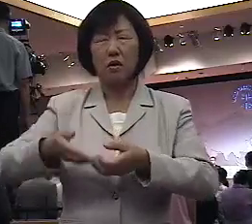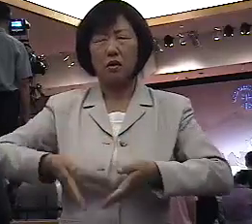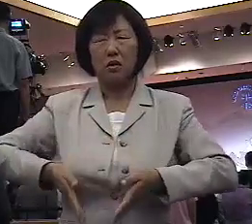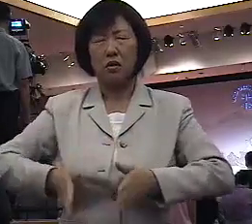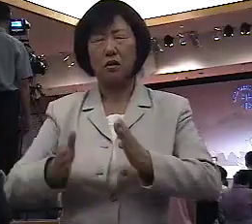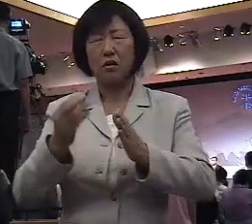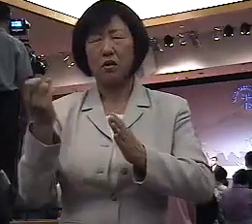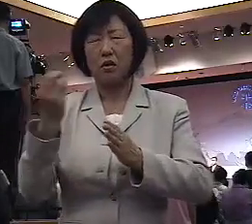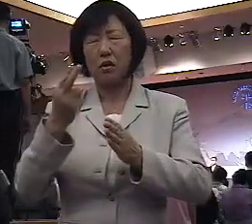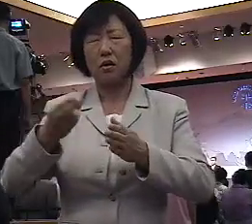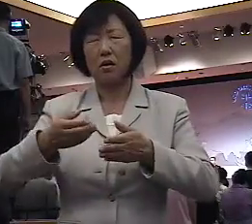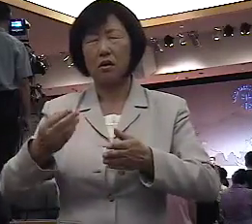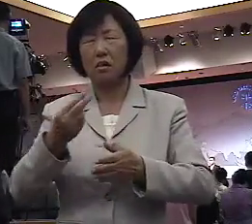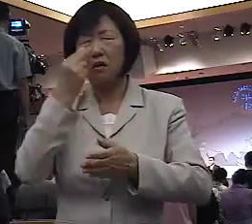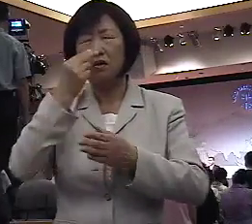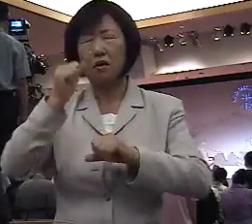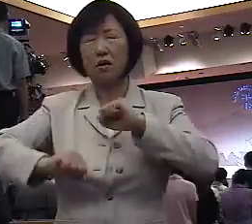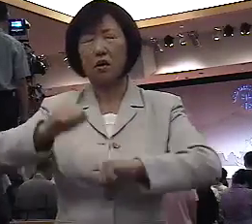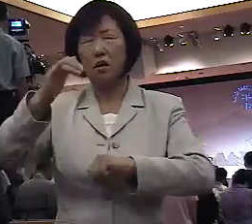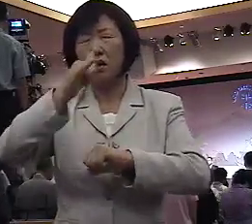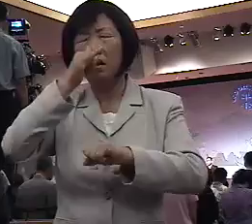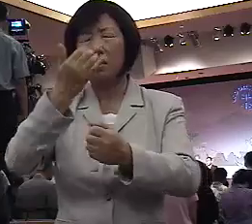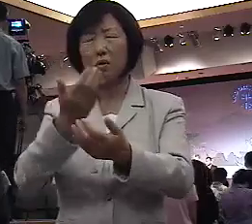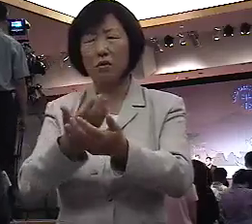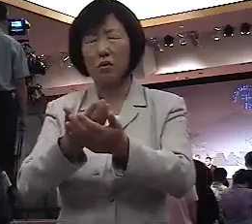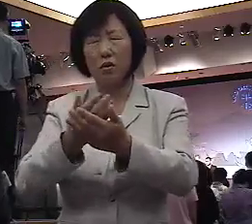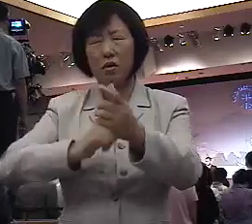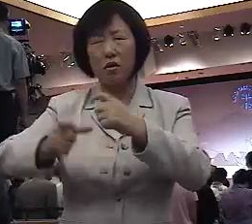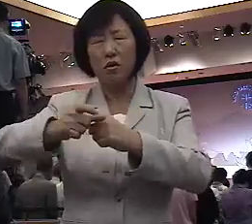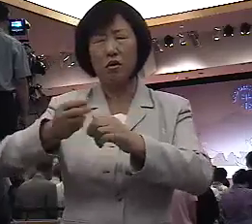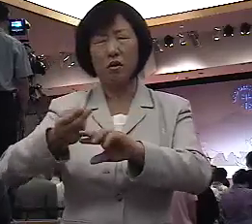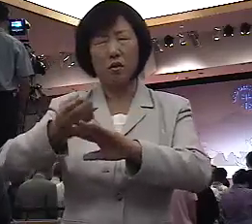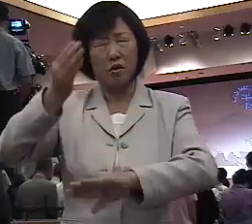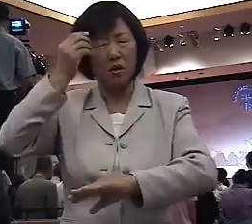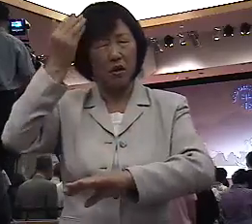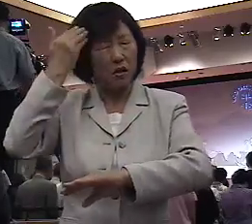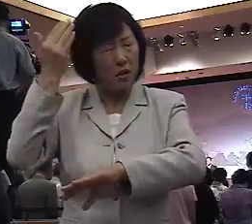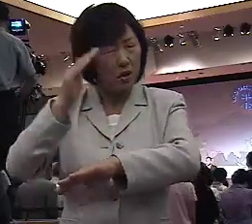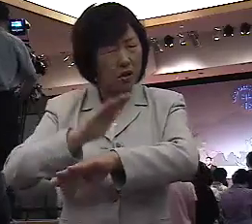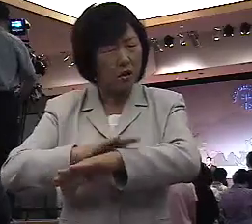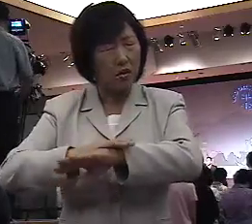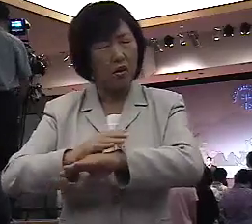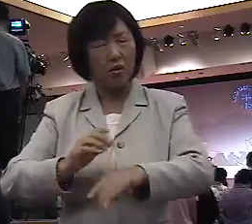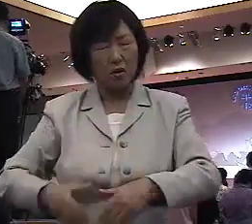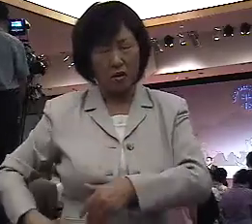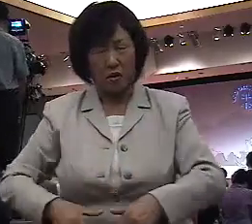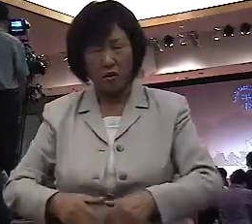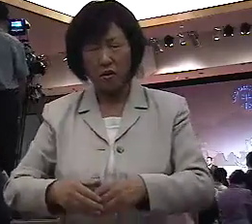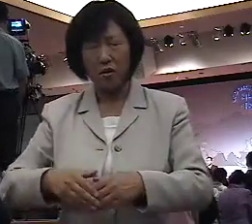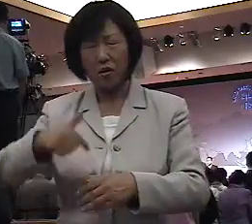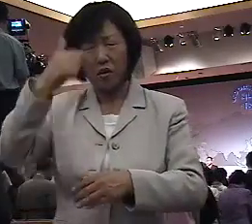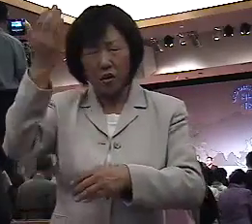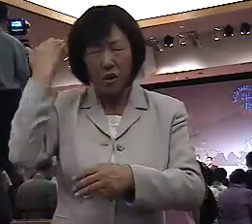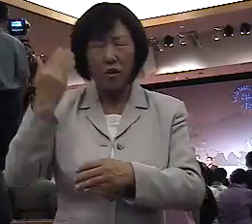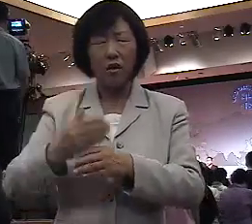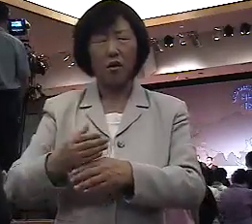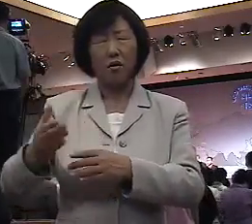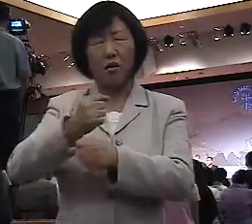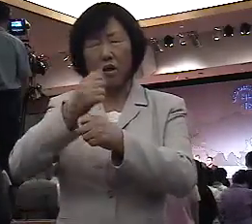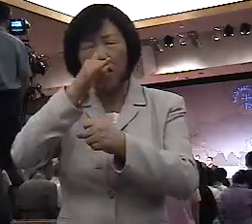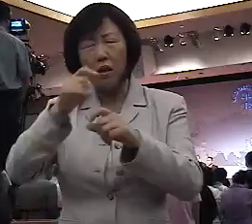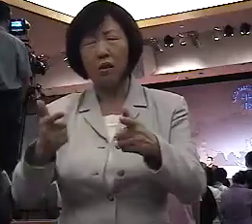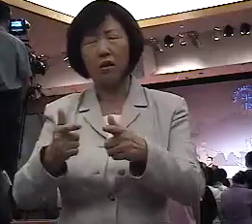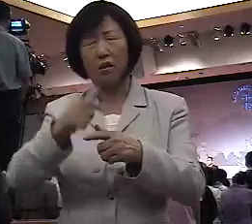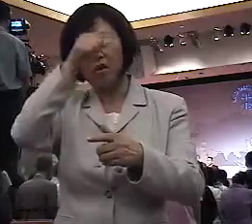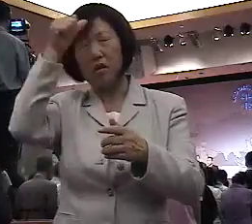재창조와 생명의 역사가 있게 하옵소서. 아멘. 더 이상 죄와 좌절, 구습에 묶여있는 인생이 아니라 교회를